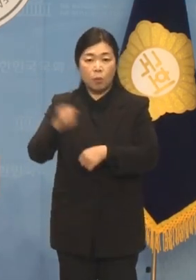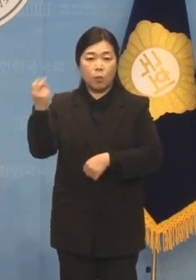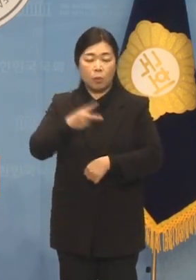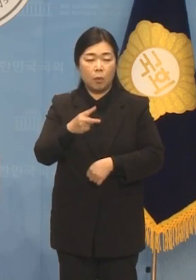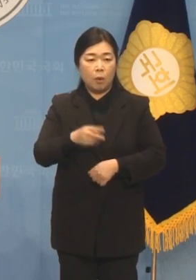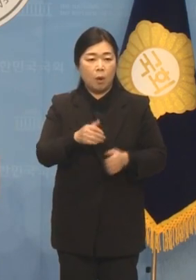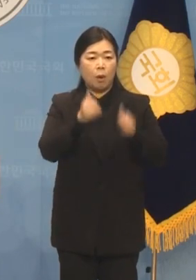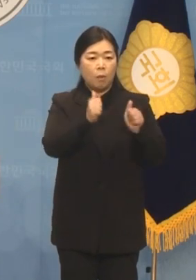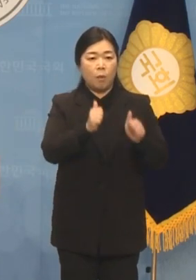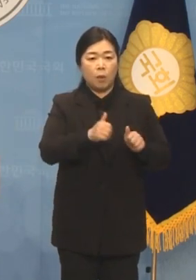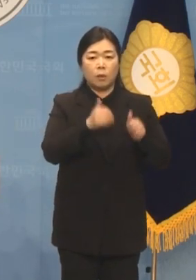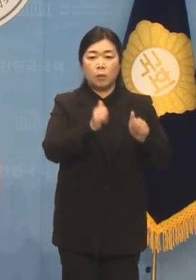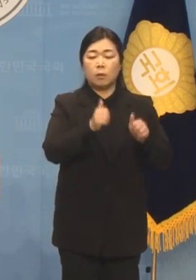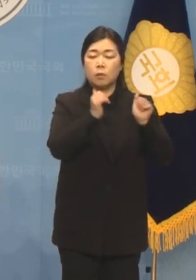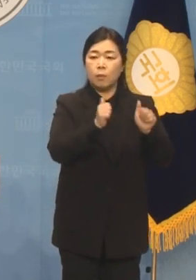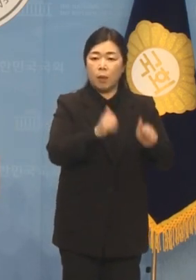있습니다.